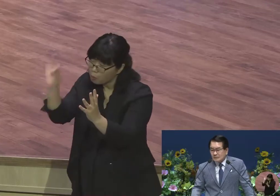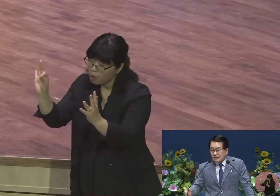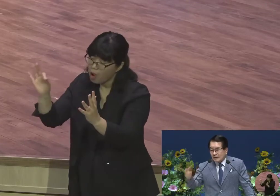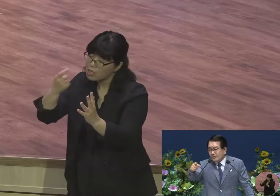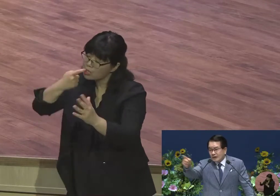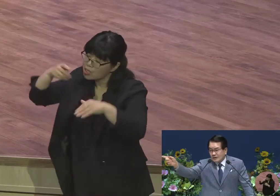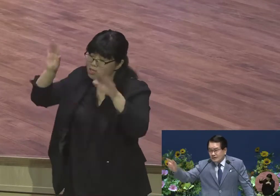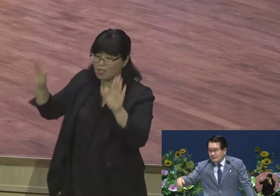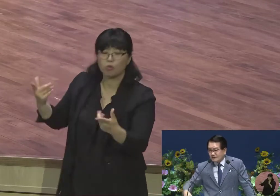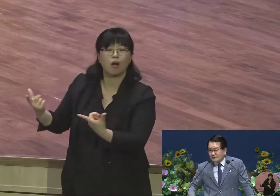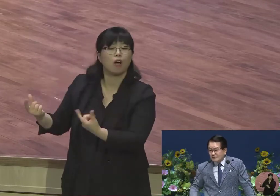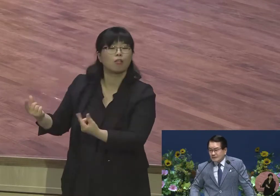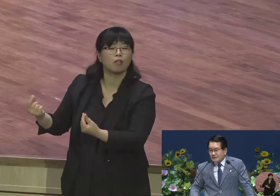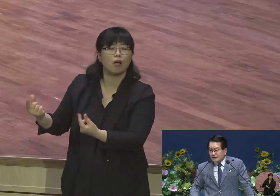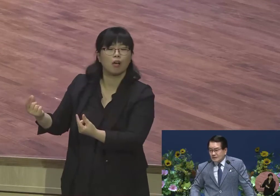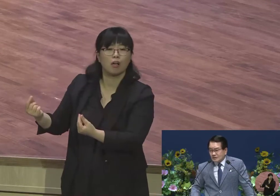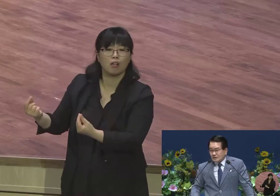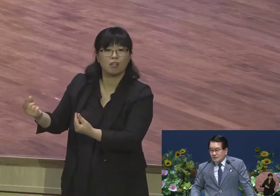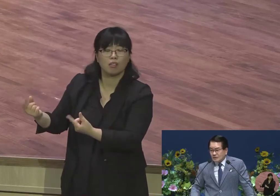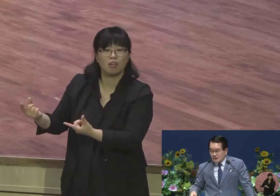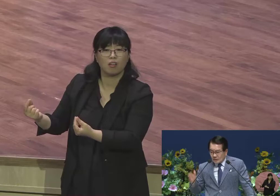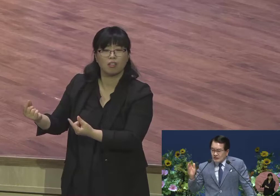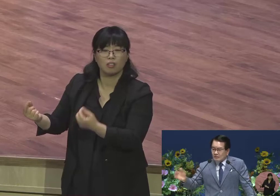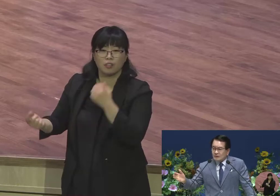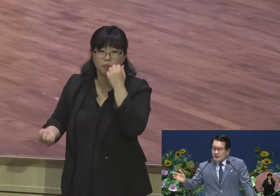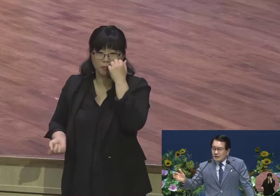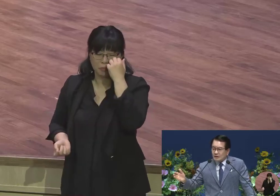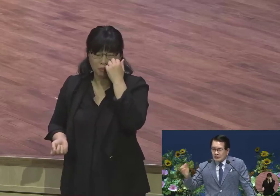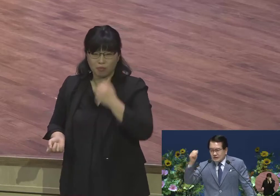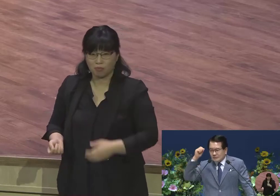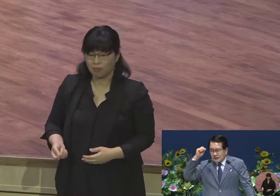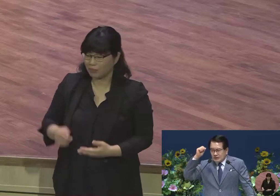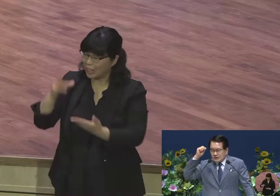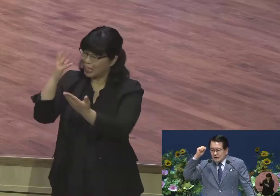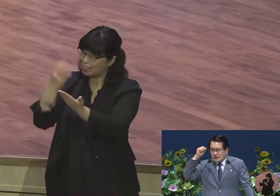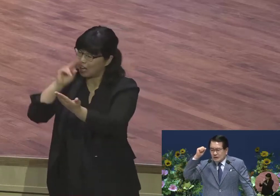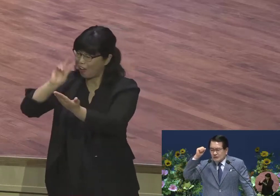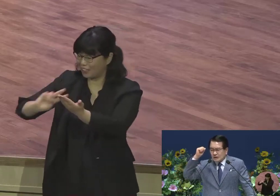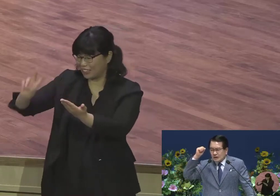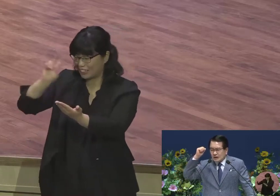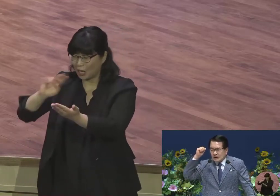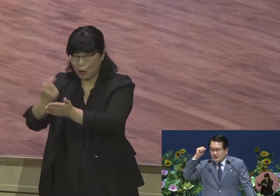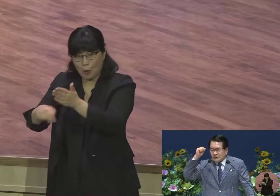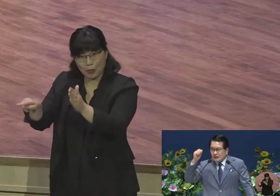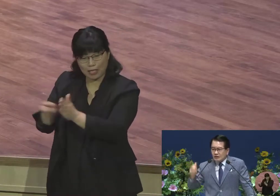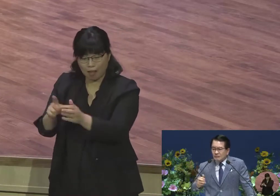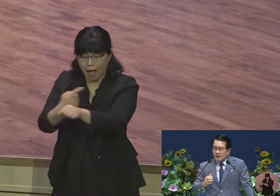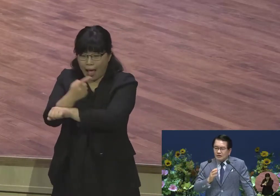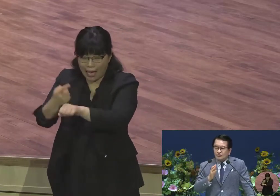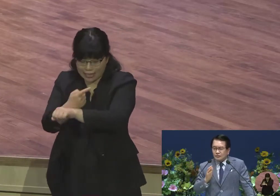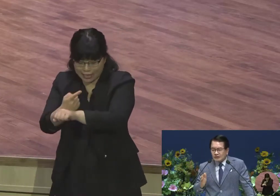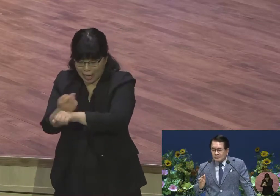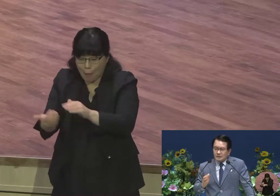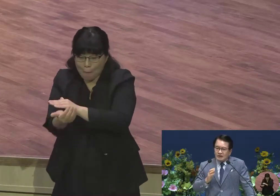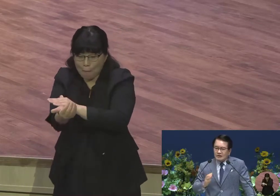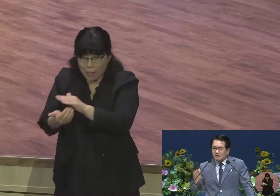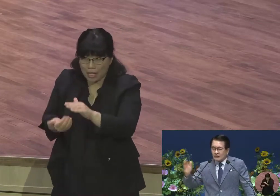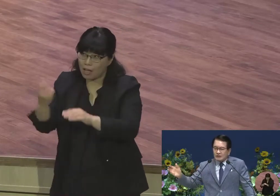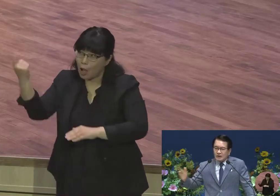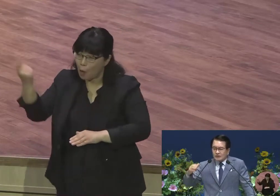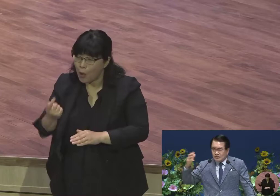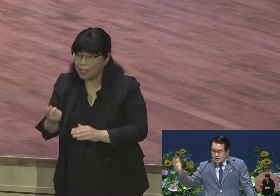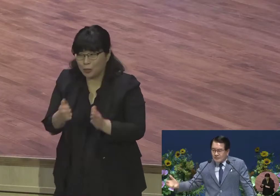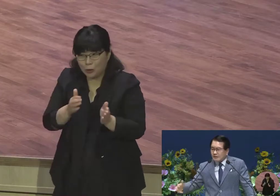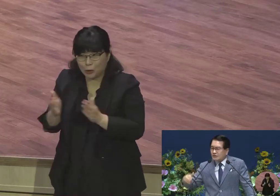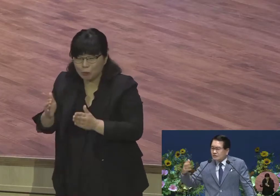여러분 해볼래요? 일찍 와야 됩니다 아 심장기 내 찬양 성가대 가야지 그럼 미리 준비해서 미리